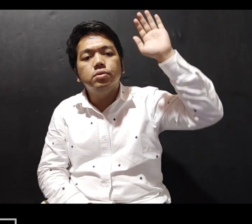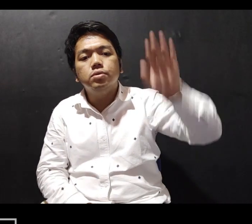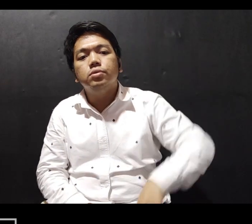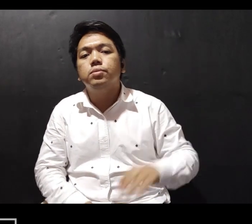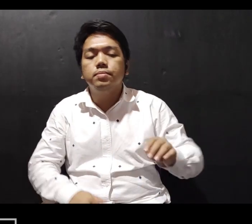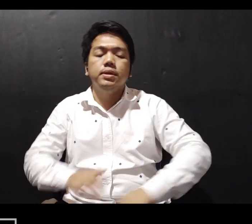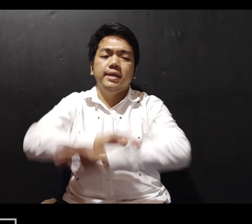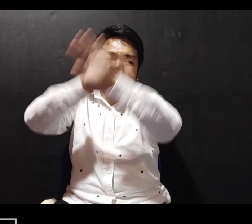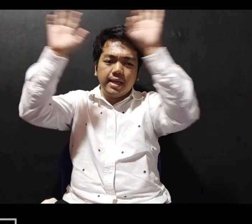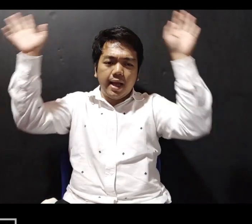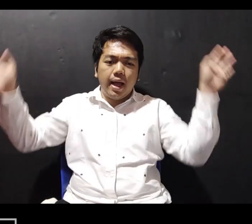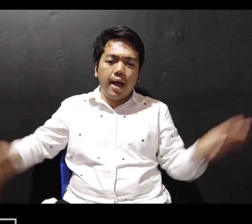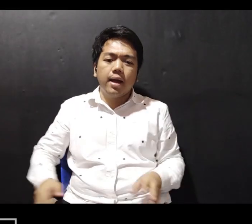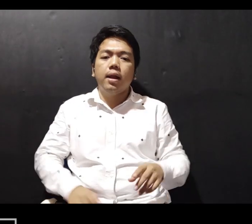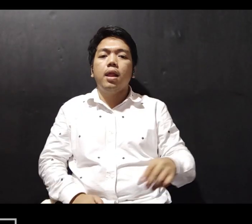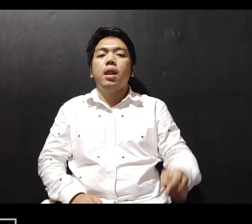Anugerah-Mu